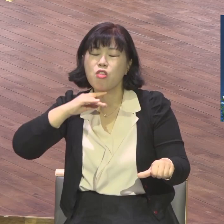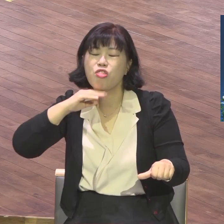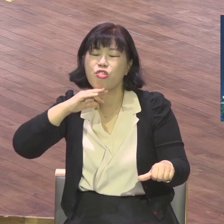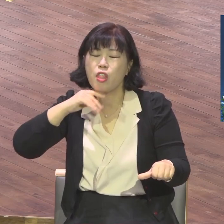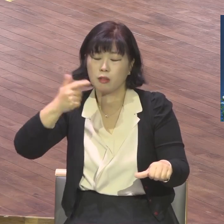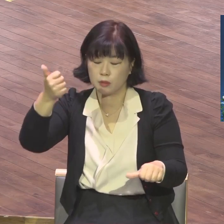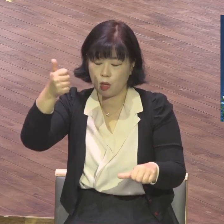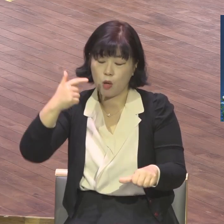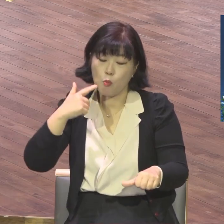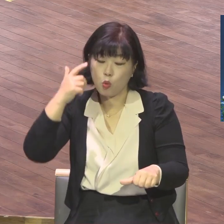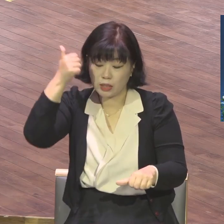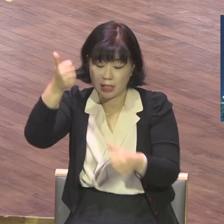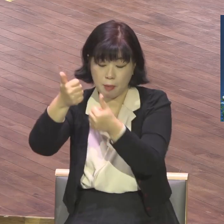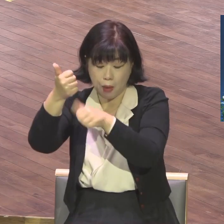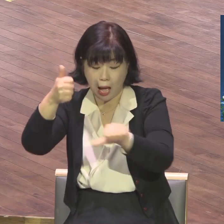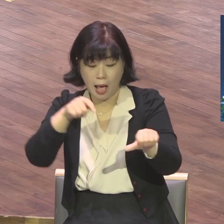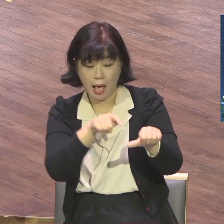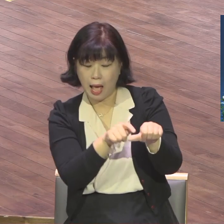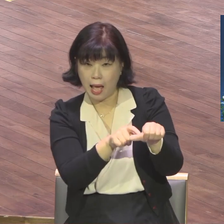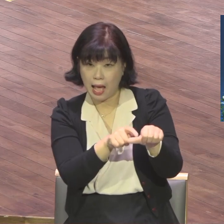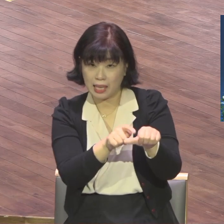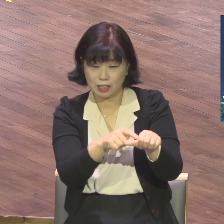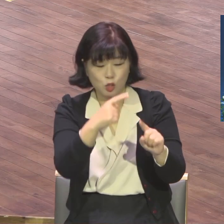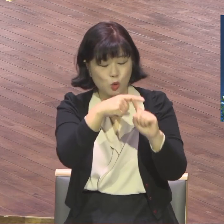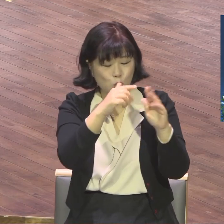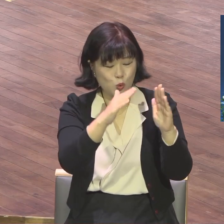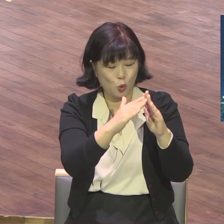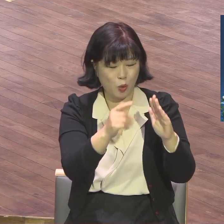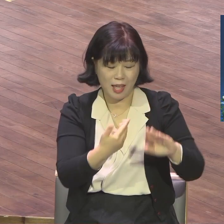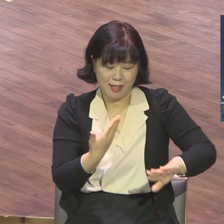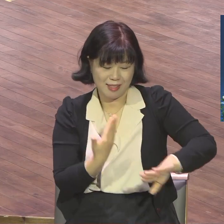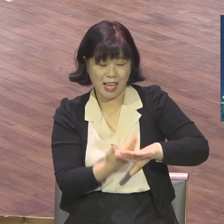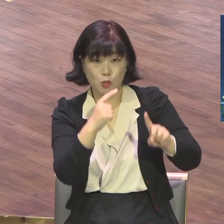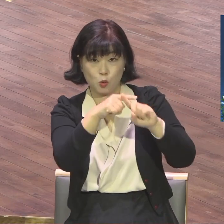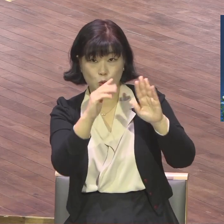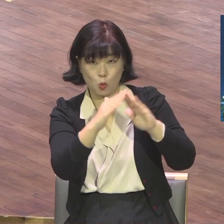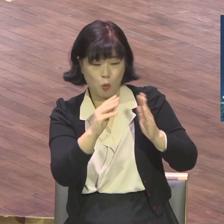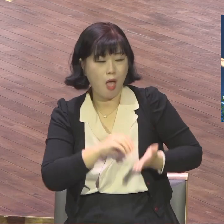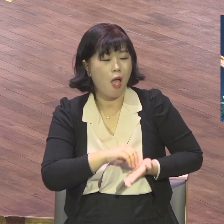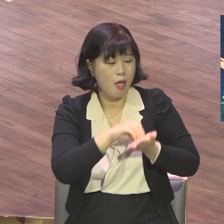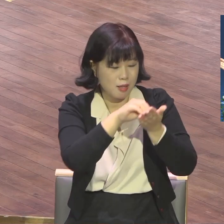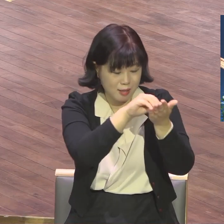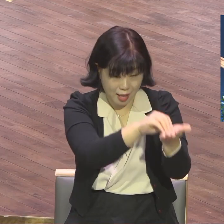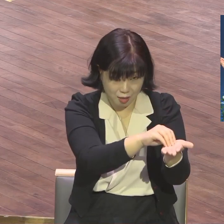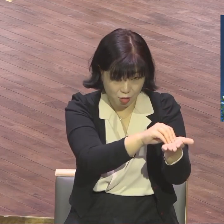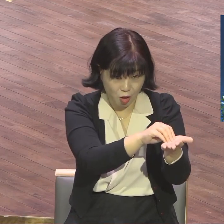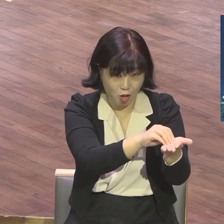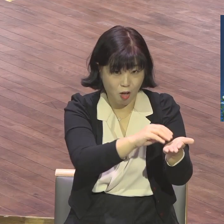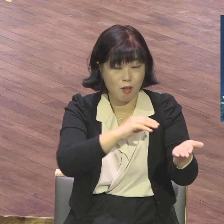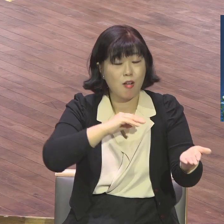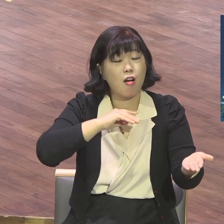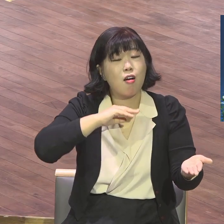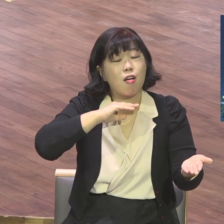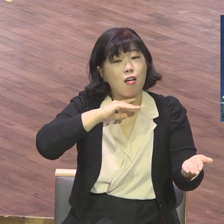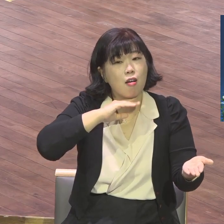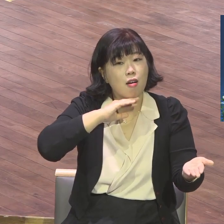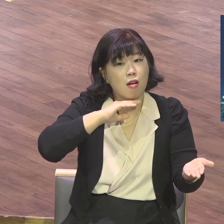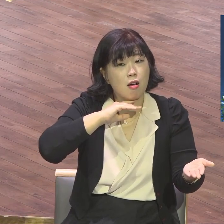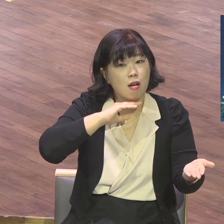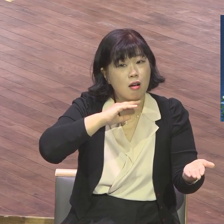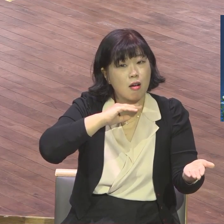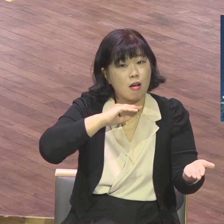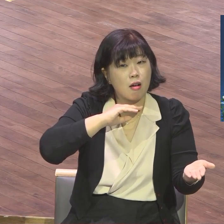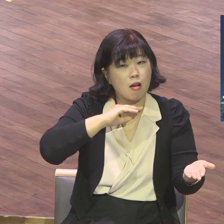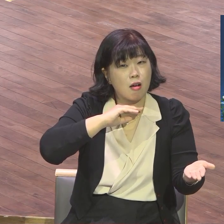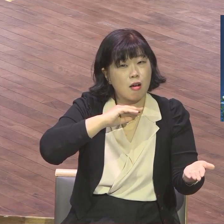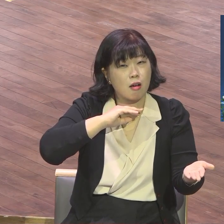은퇴를 아들을 줬어요. 아들하고 아버지하고 사이가 안 좋아가지고 아버지 쫓아내서 갈 데가 없잖아요. 그러니까 왕성교